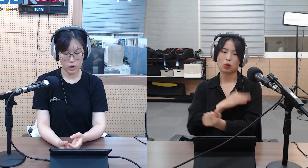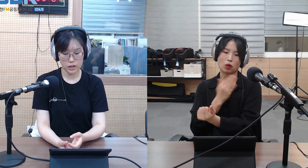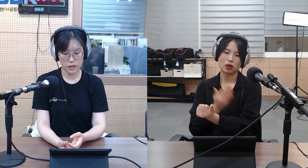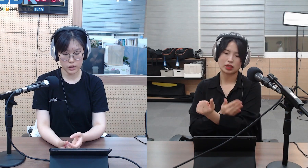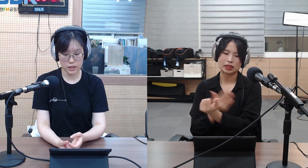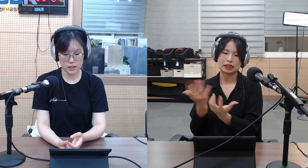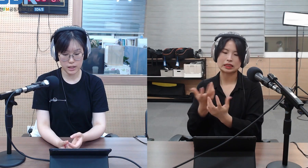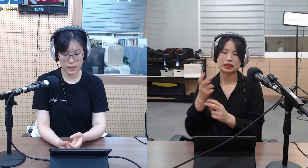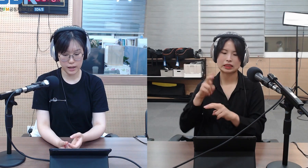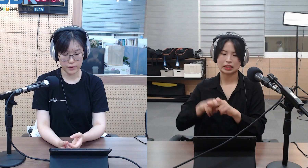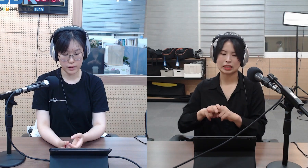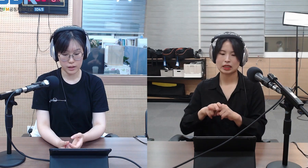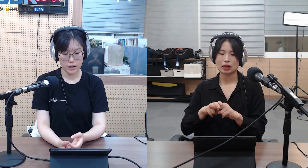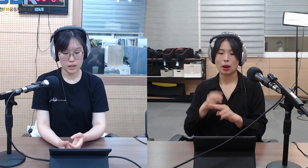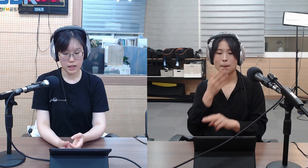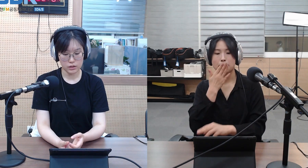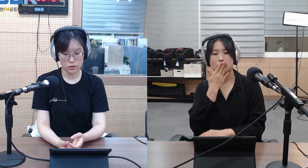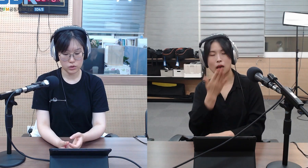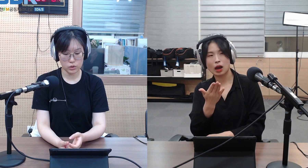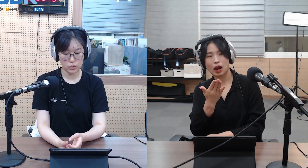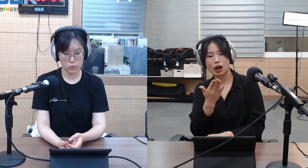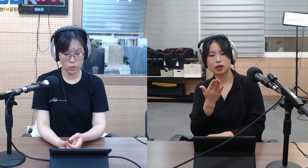권리형 일자리란 단순 노무